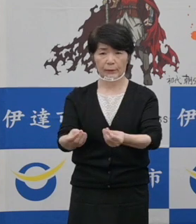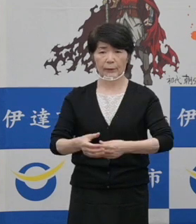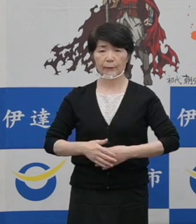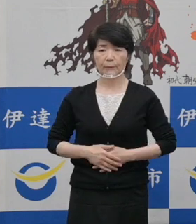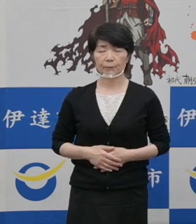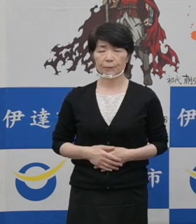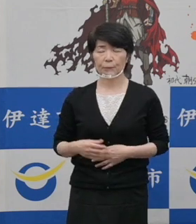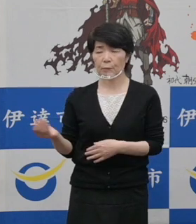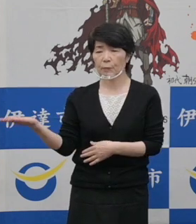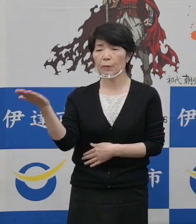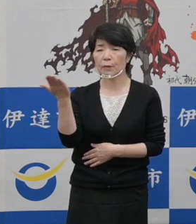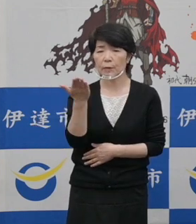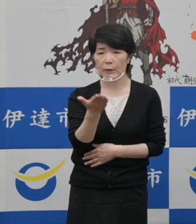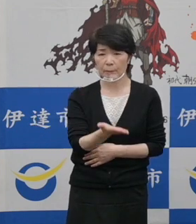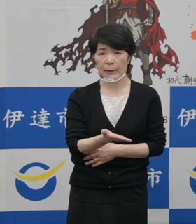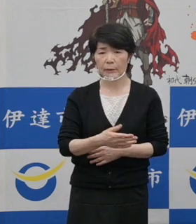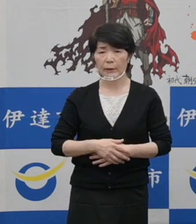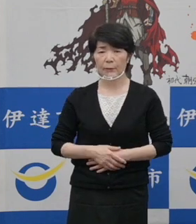続きまして、